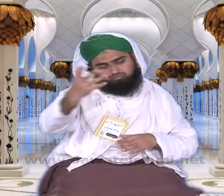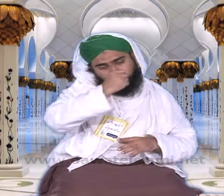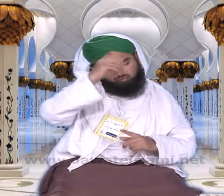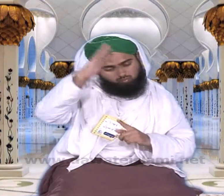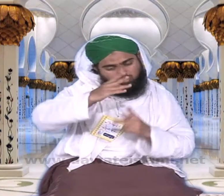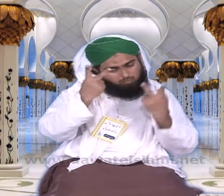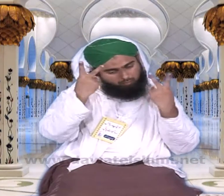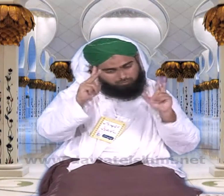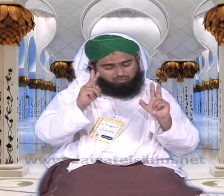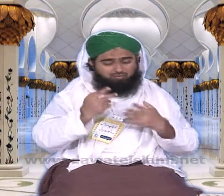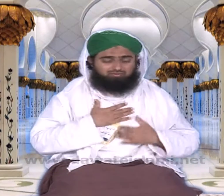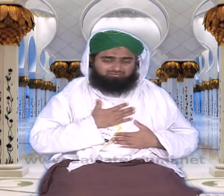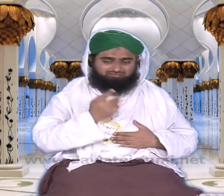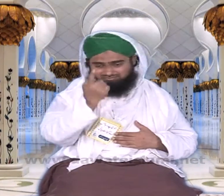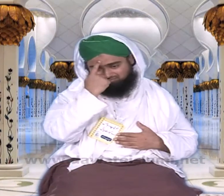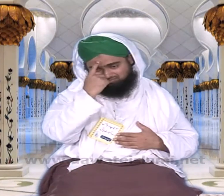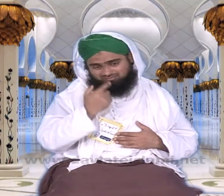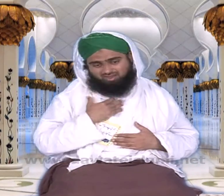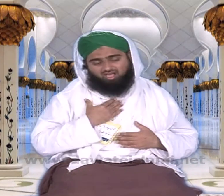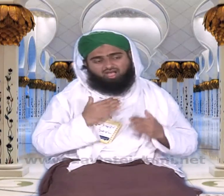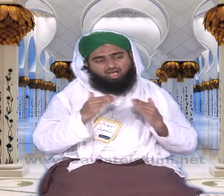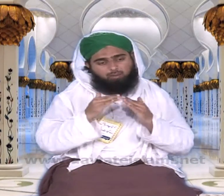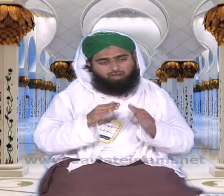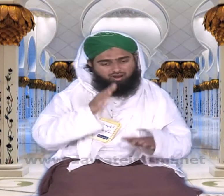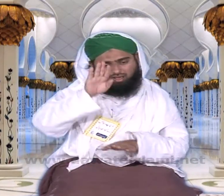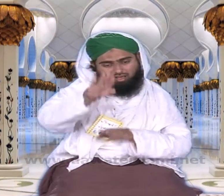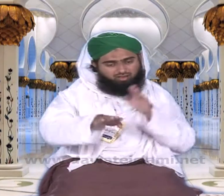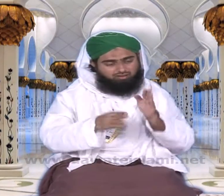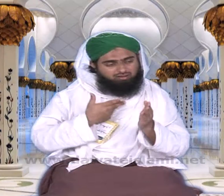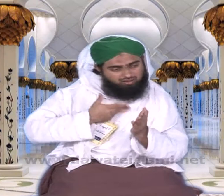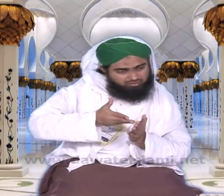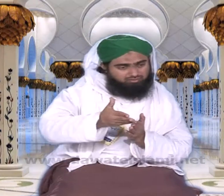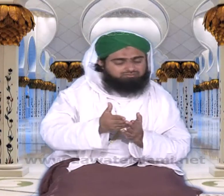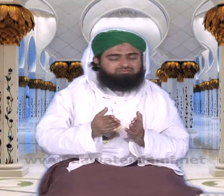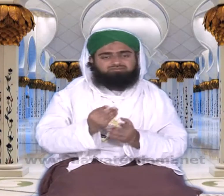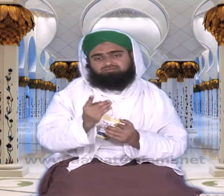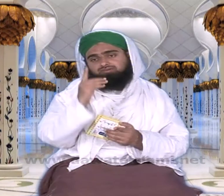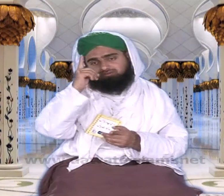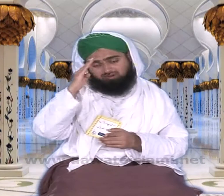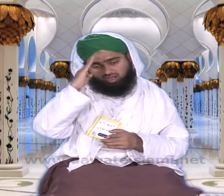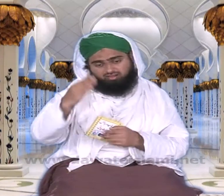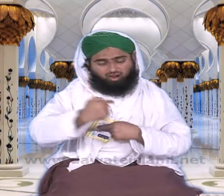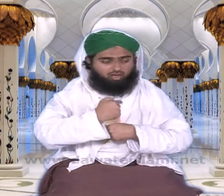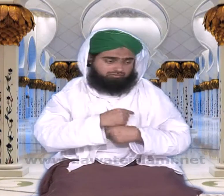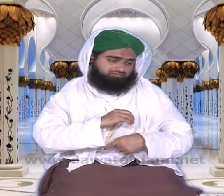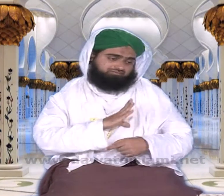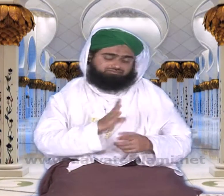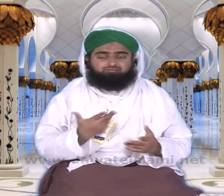قدم ہے کہ اس نے توفیق دی ہمارا گھر ہمارا قدم دین کے لئے اٹھو تو میرے پیارے سائی بھائیو ذرا سوچئے